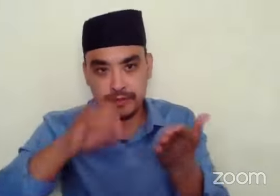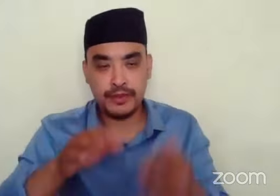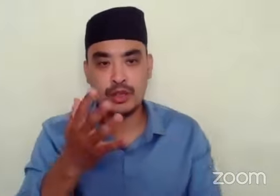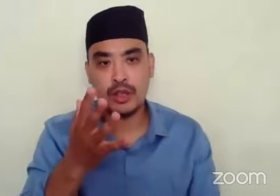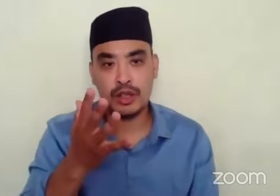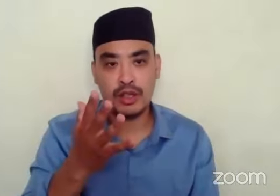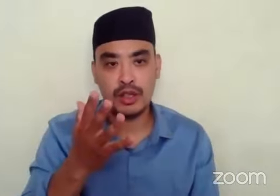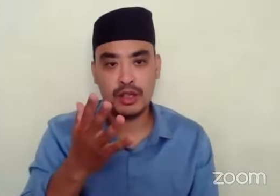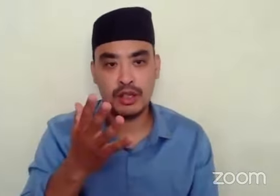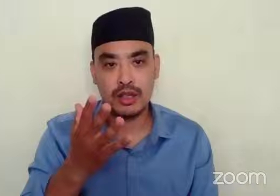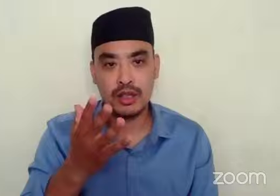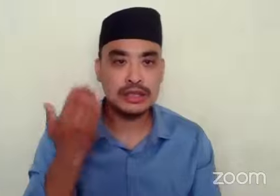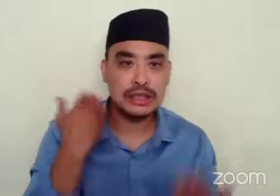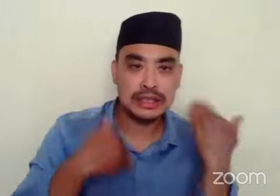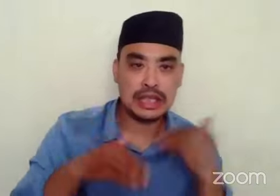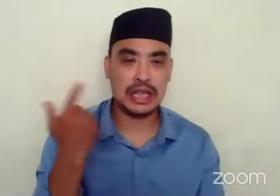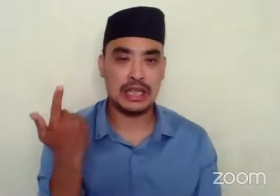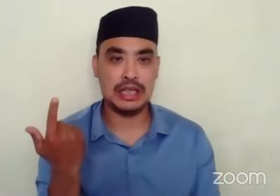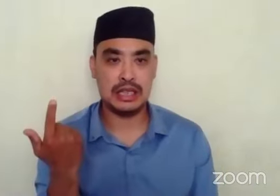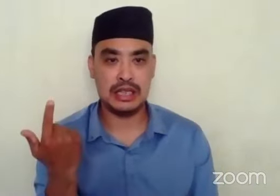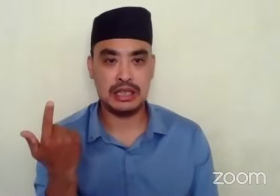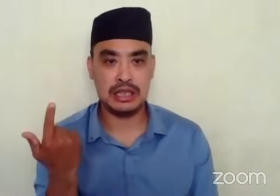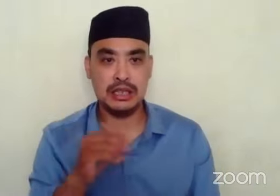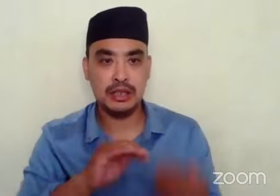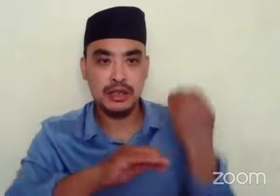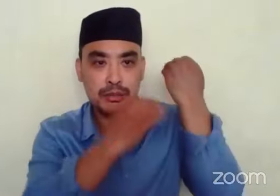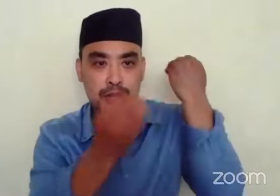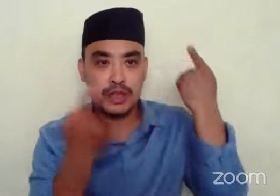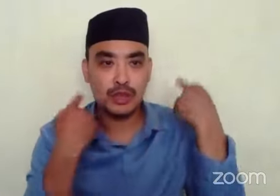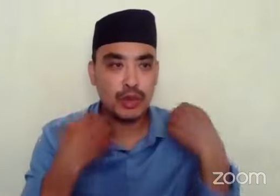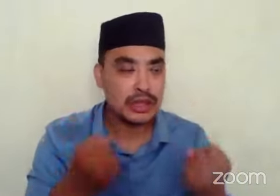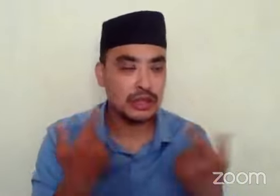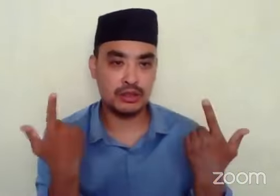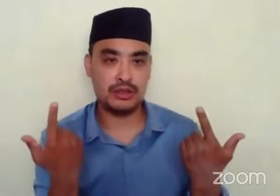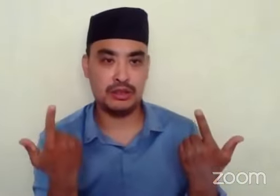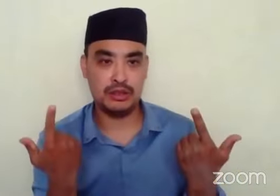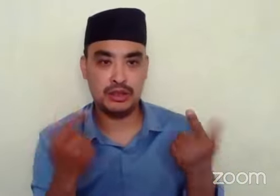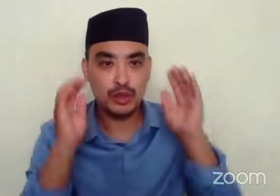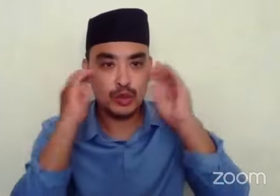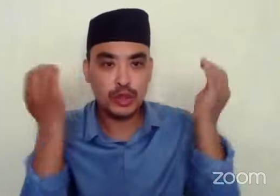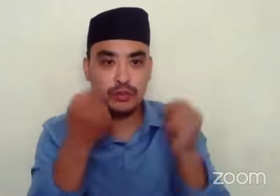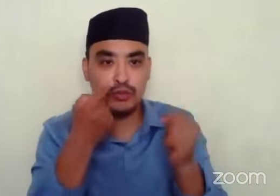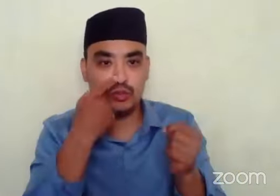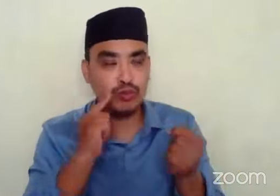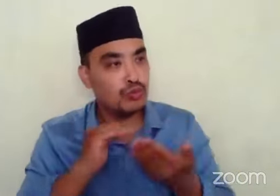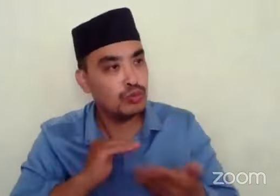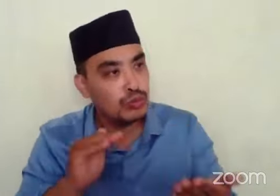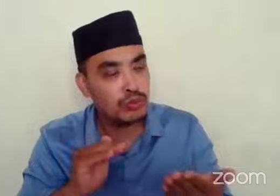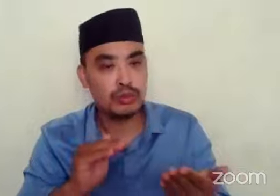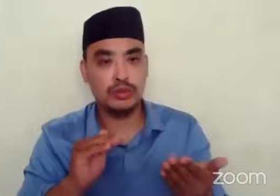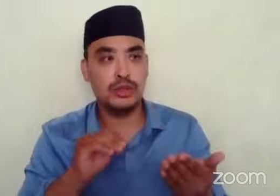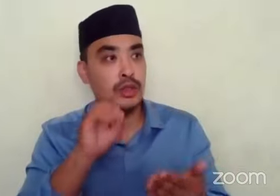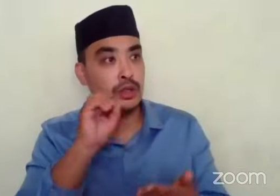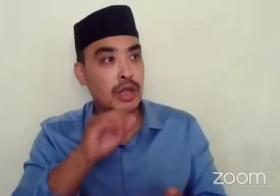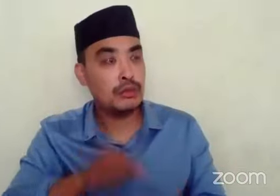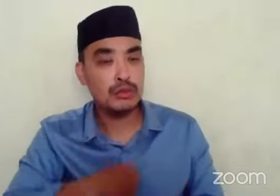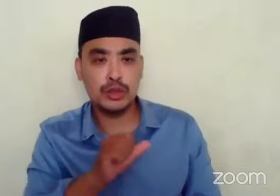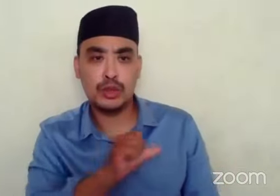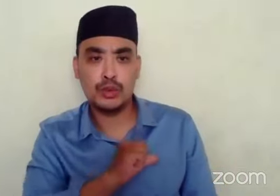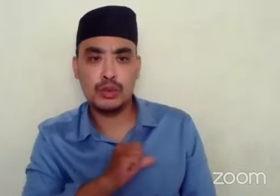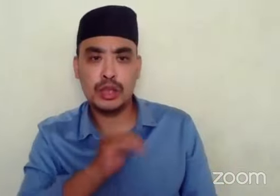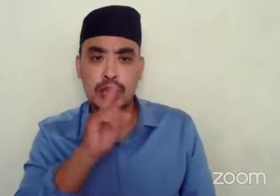खालि हिंसाको कुराहरूसँग जोड्ने, प्रजनन स्वास्थ्यसँग जोड्ने, सुरक्षित मातृत्वसँग जोड्ने, तर उसको यौनिकताको